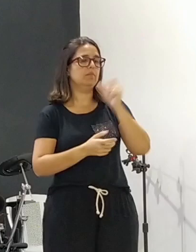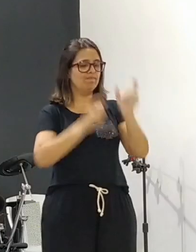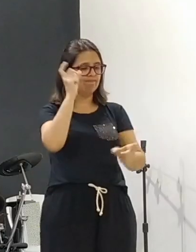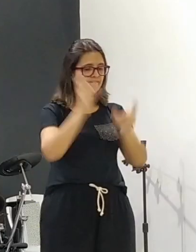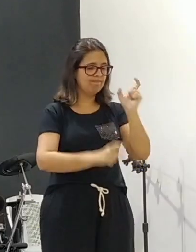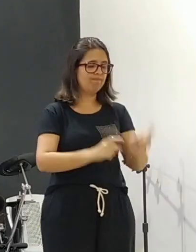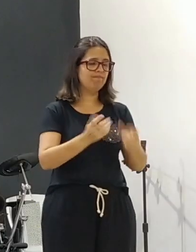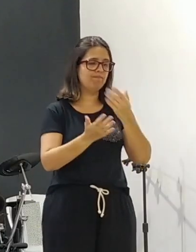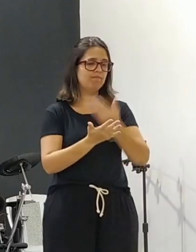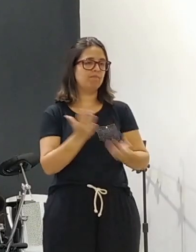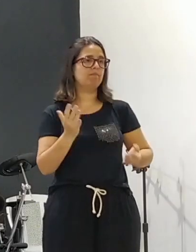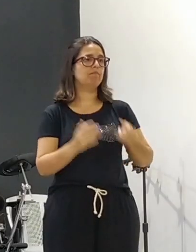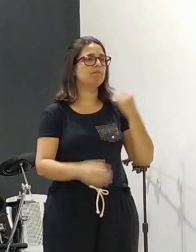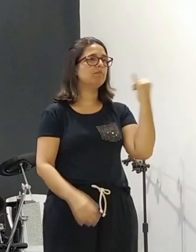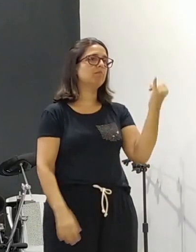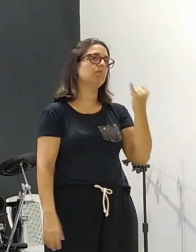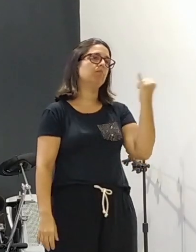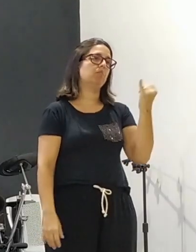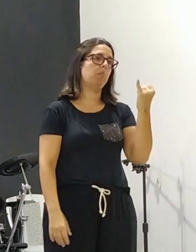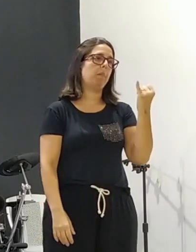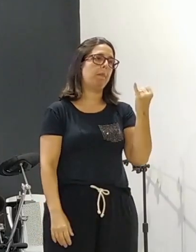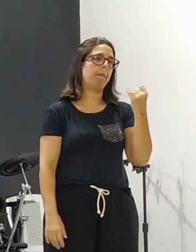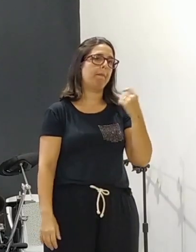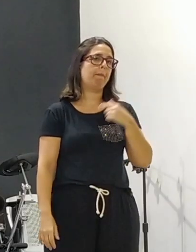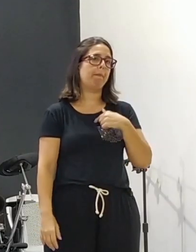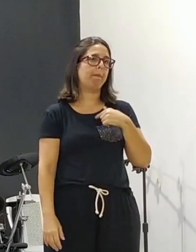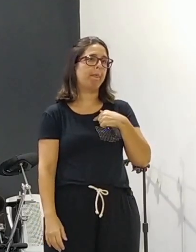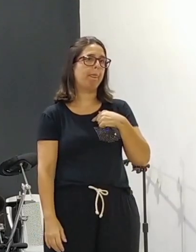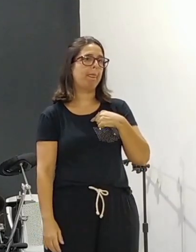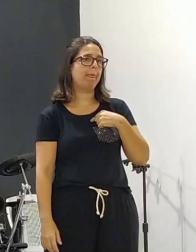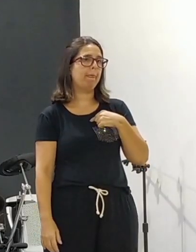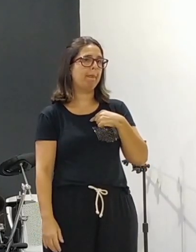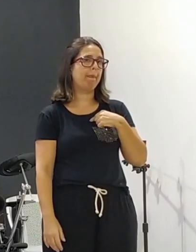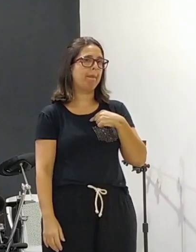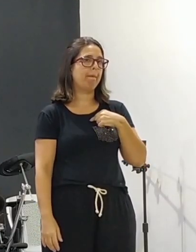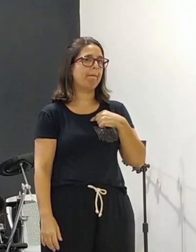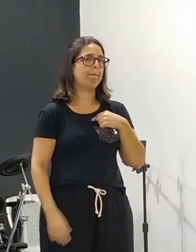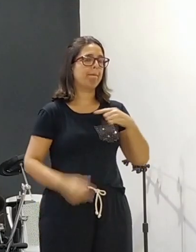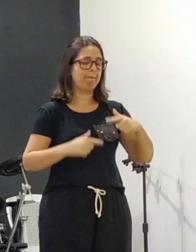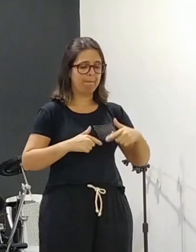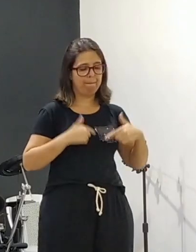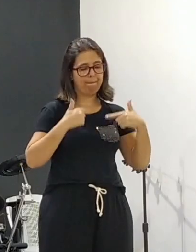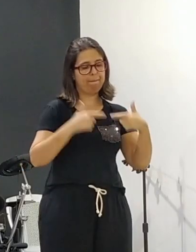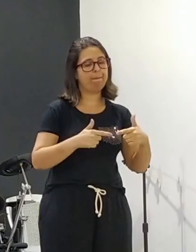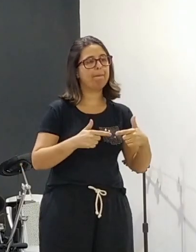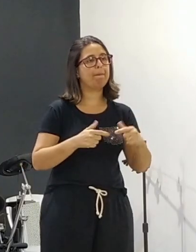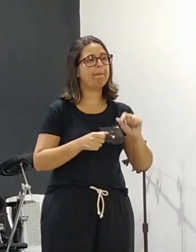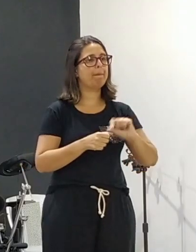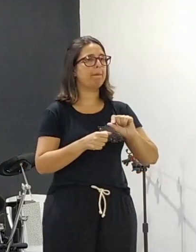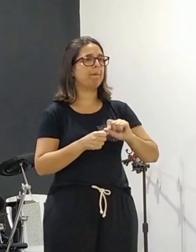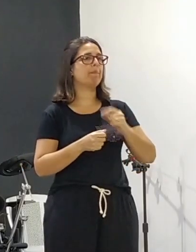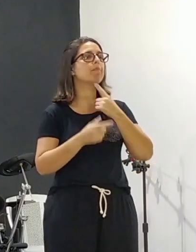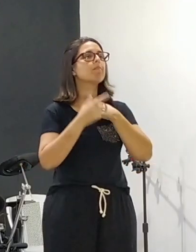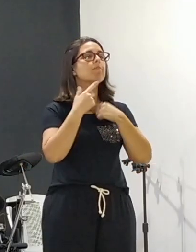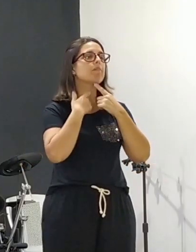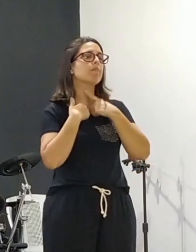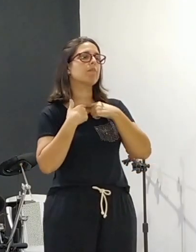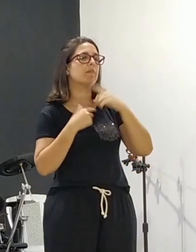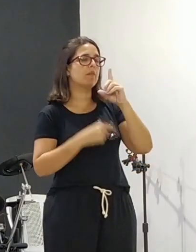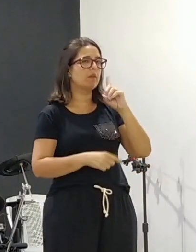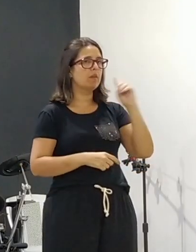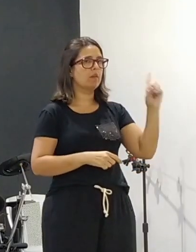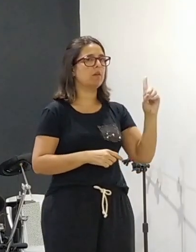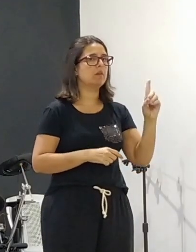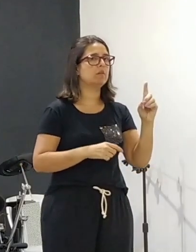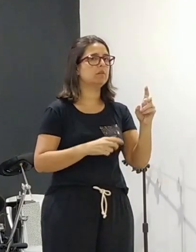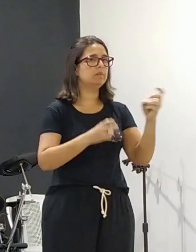É algo importante quando eu me proponho, quando eu me disponho a fazer a vontade de Deus, e aí eu